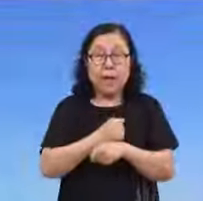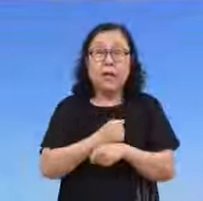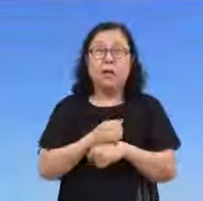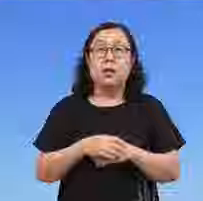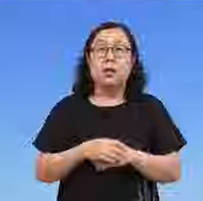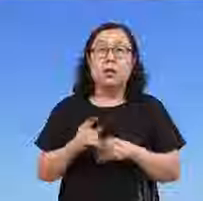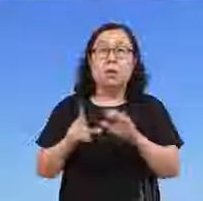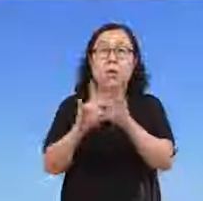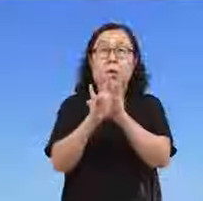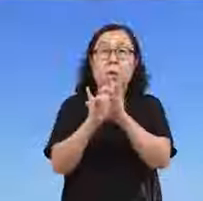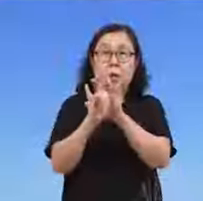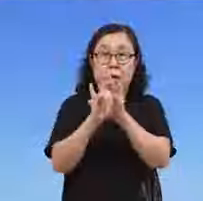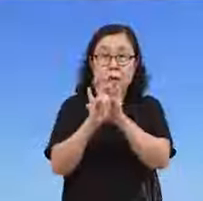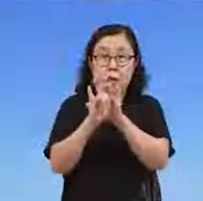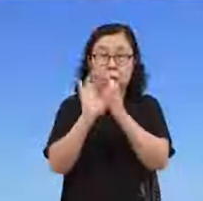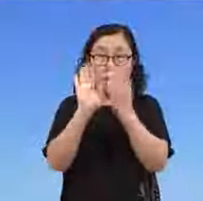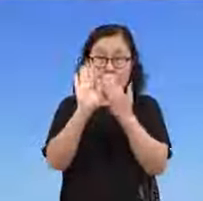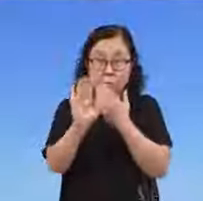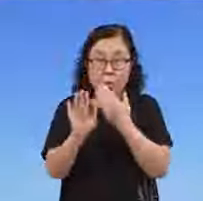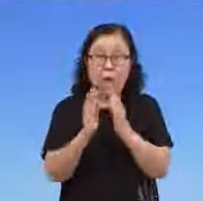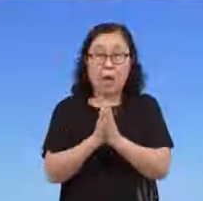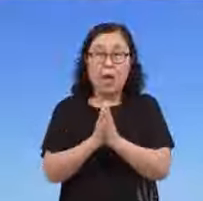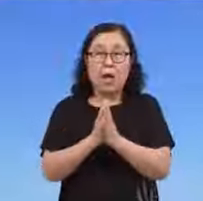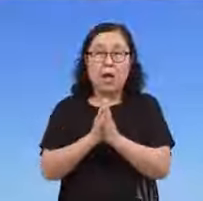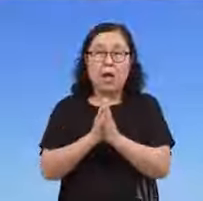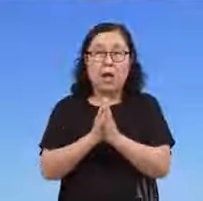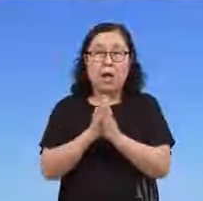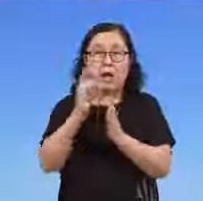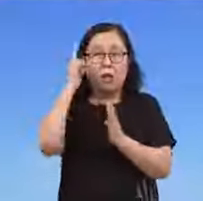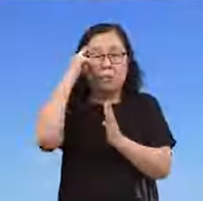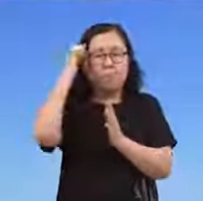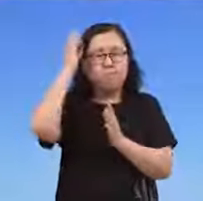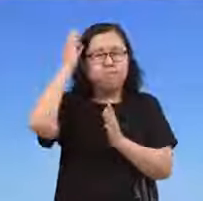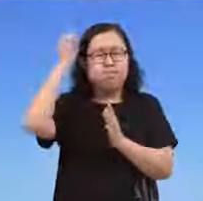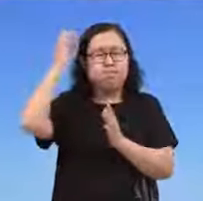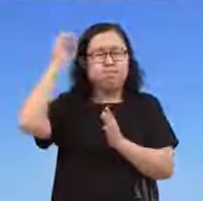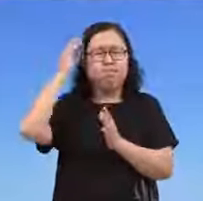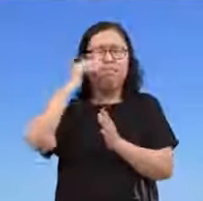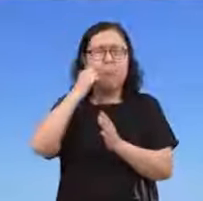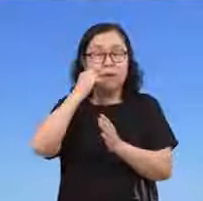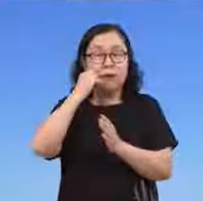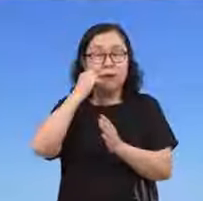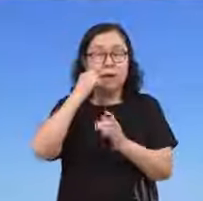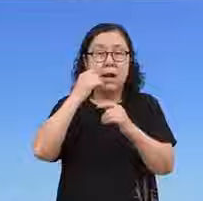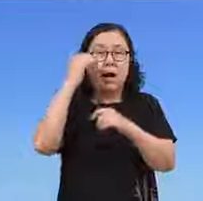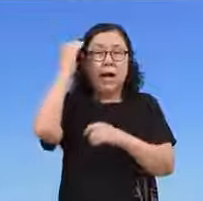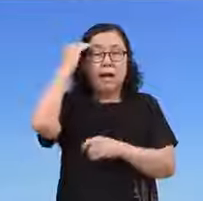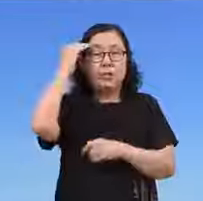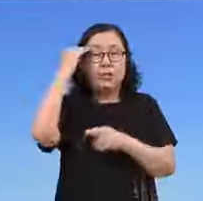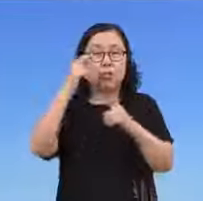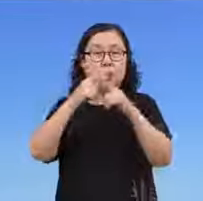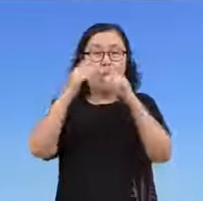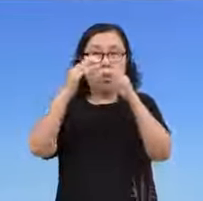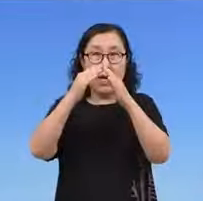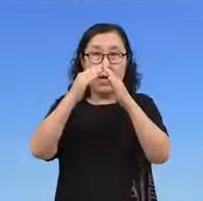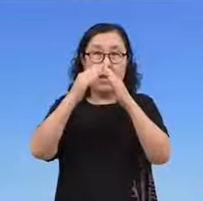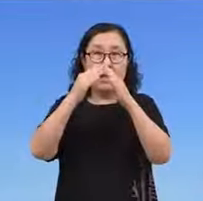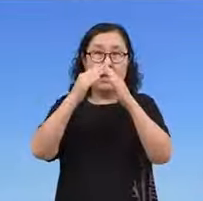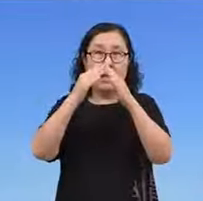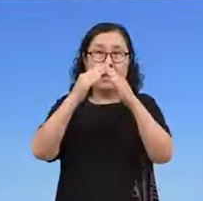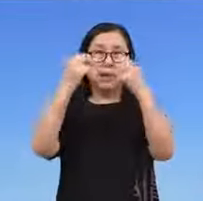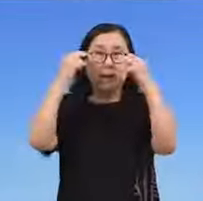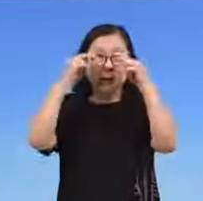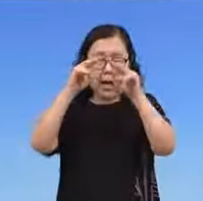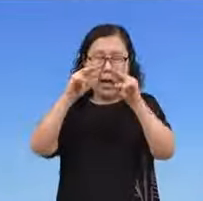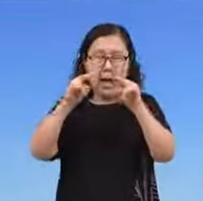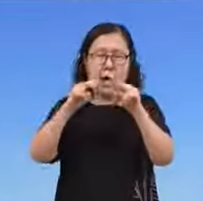하지만, 무엇보다도 이 코로나19 이후로 상상을 초월하는 이 한국 교회를 향한 이 비난, 이것을